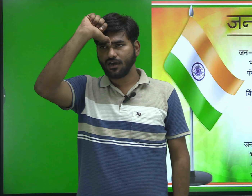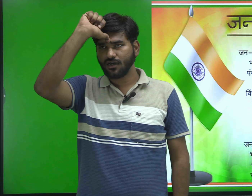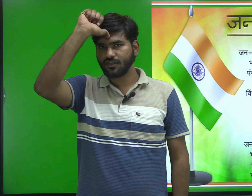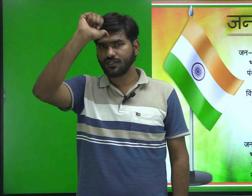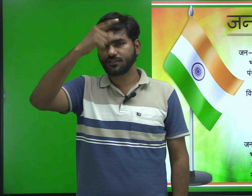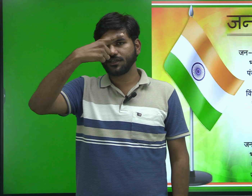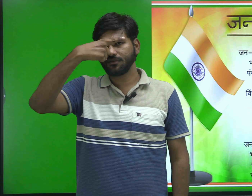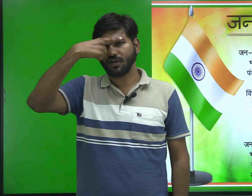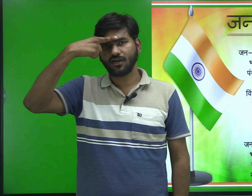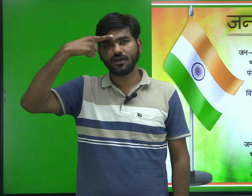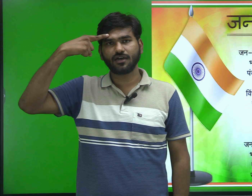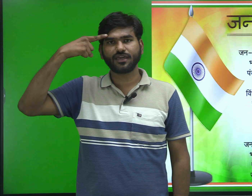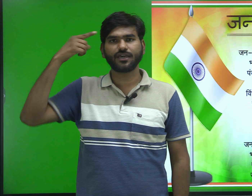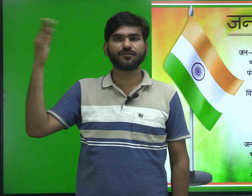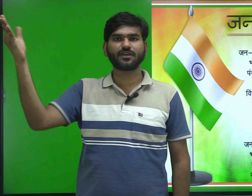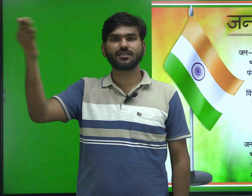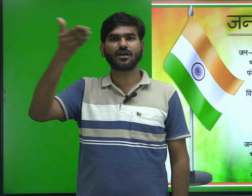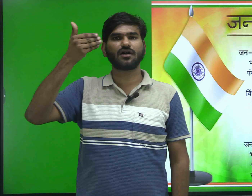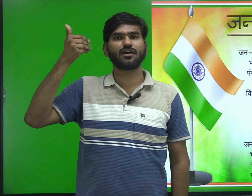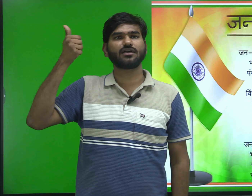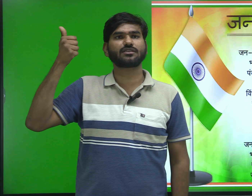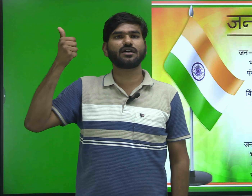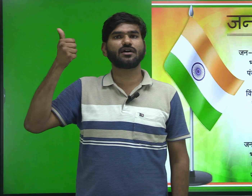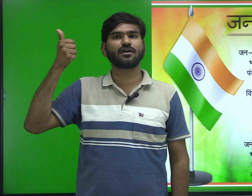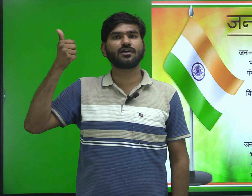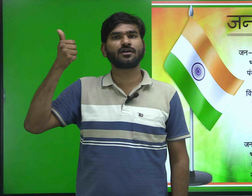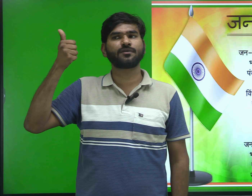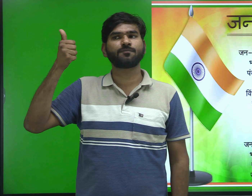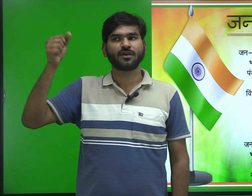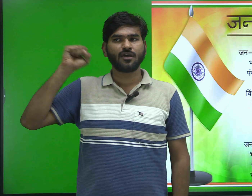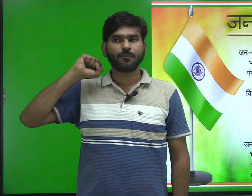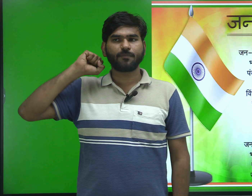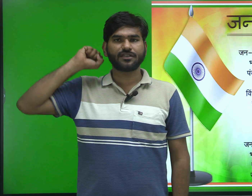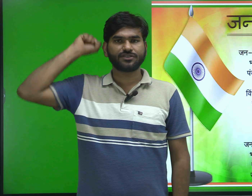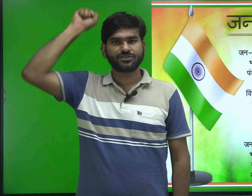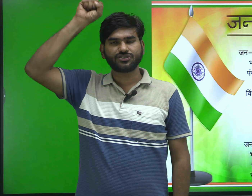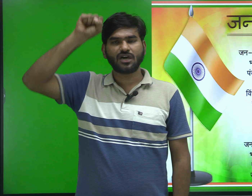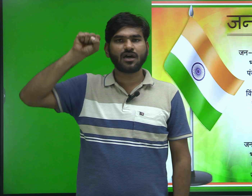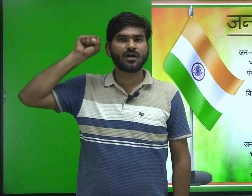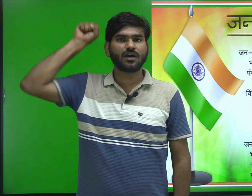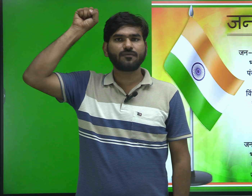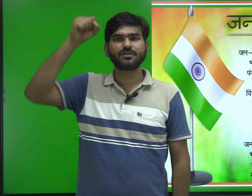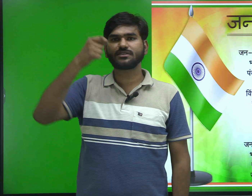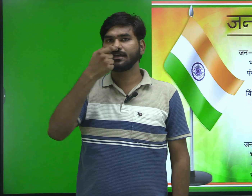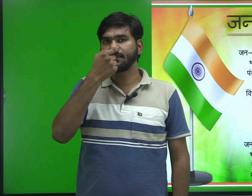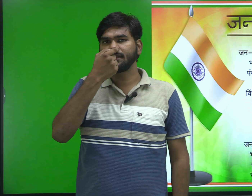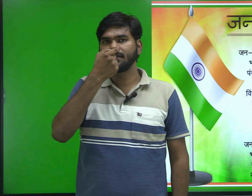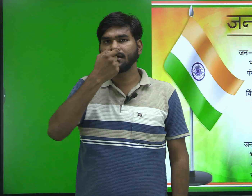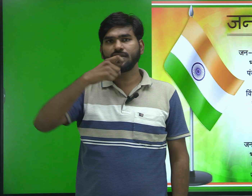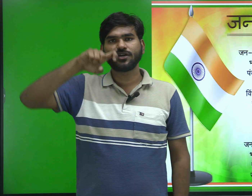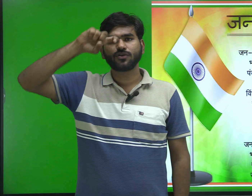भारत भाग्य विधाता। पंजाब सिंध